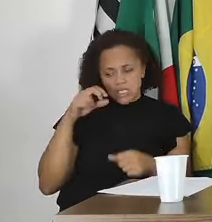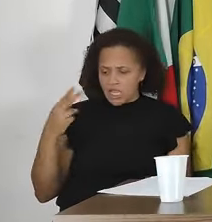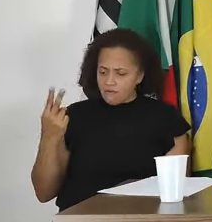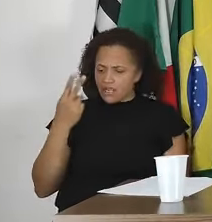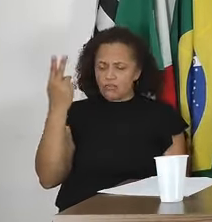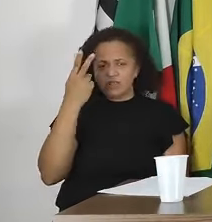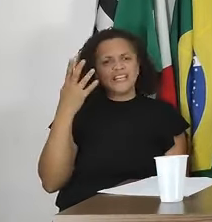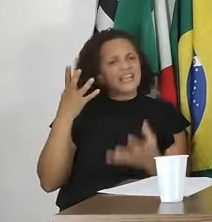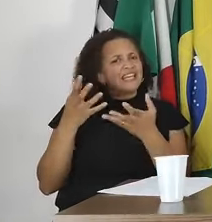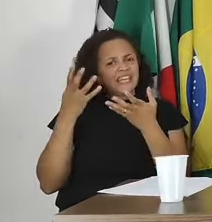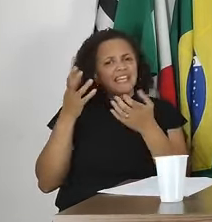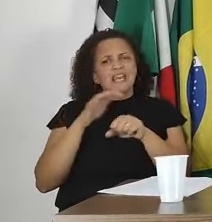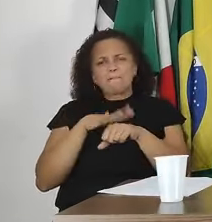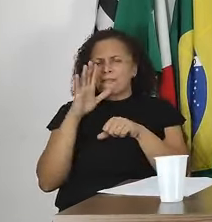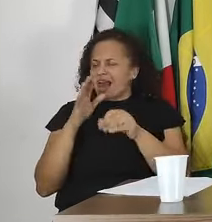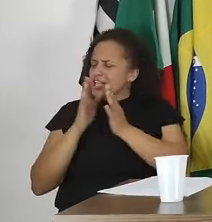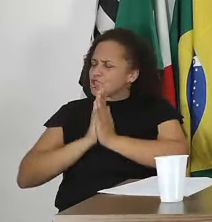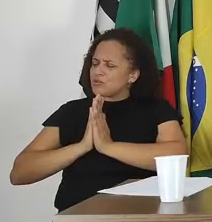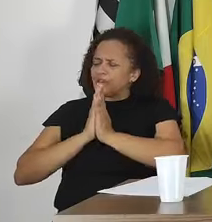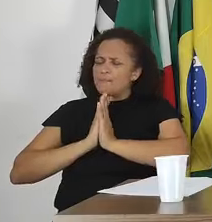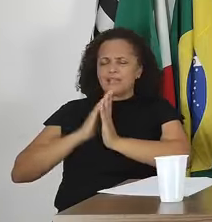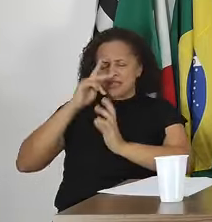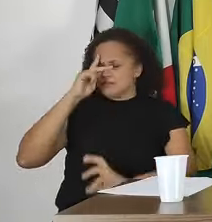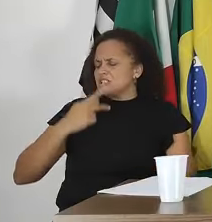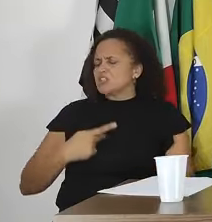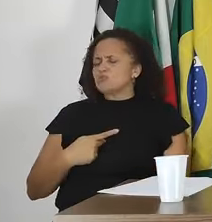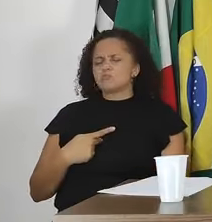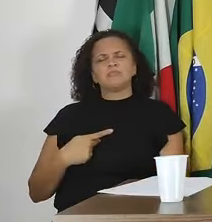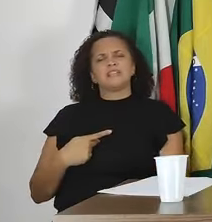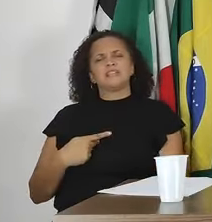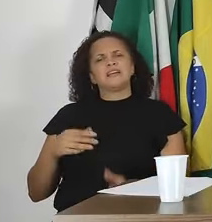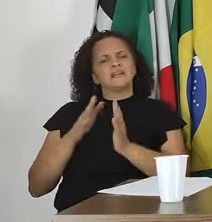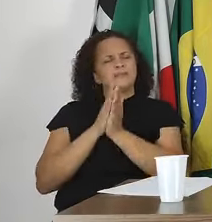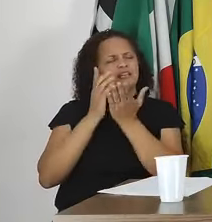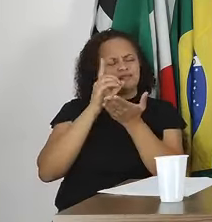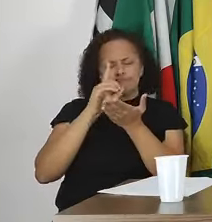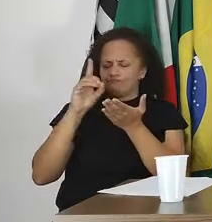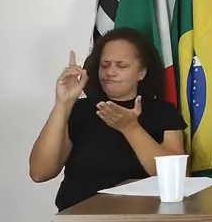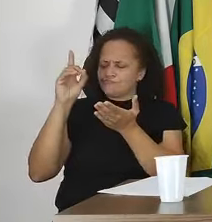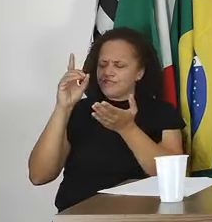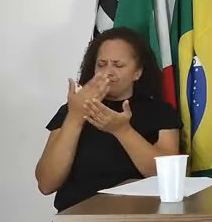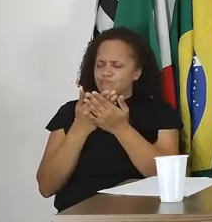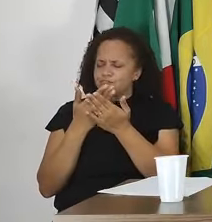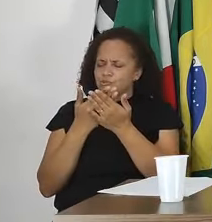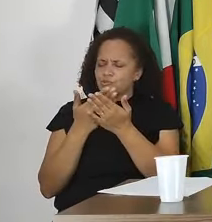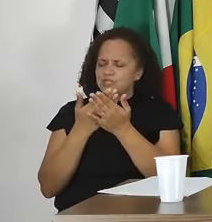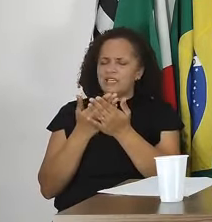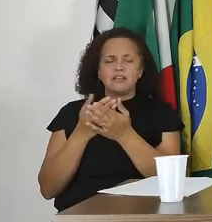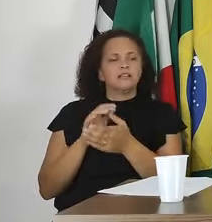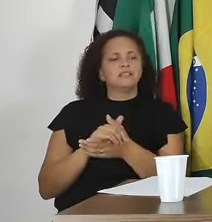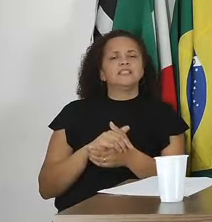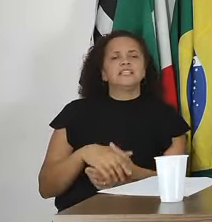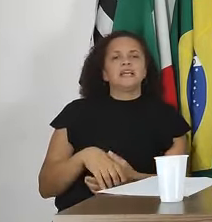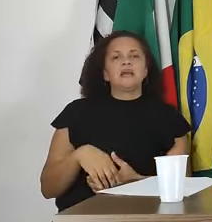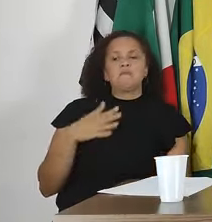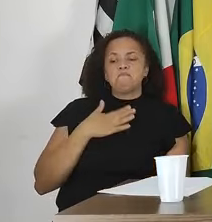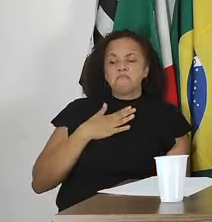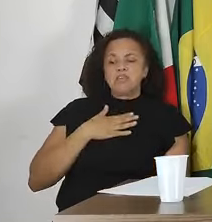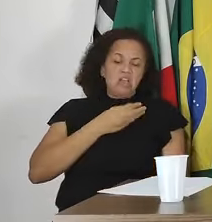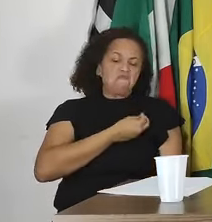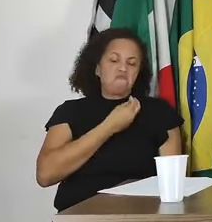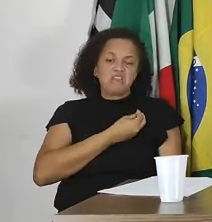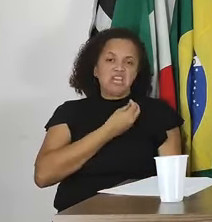mais também no seu particular com Deus, meditar nas escrituras, né? Você fala, da minha vida é corrida. Mas